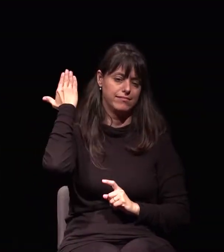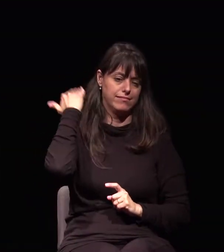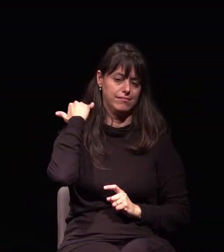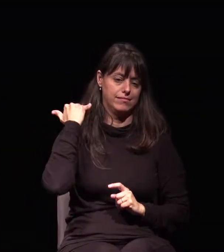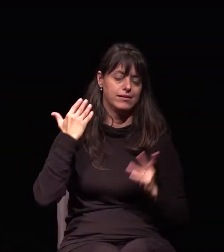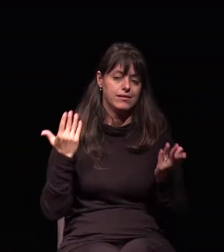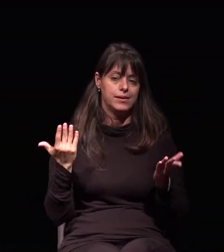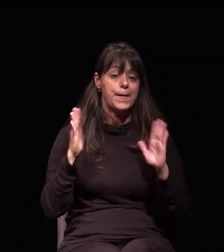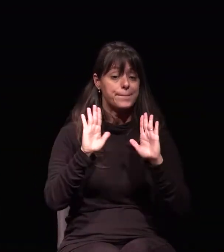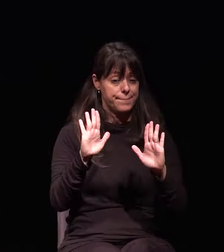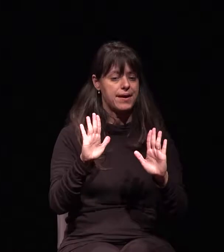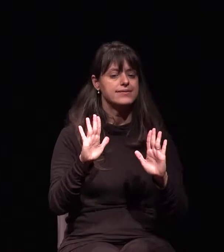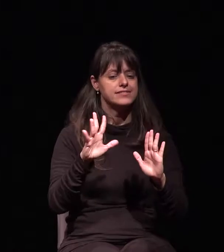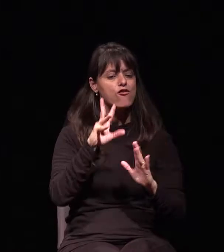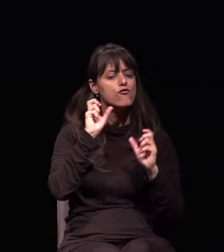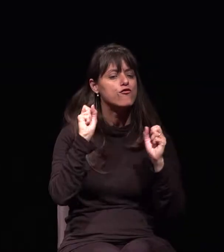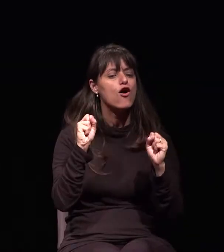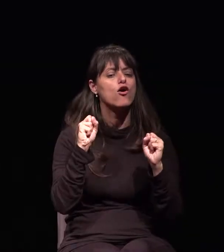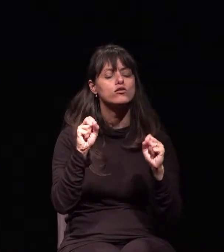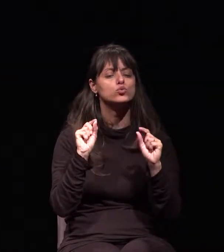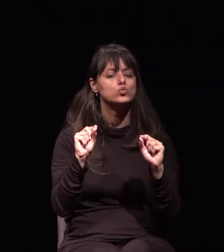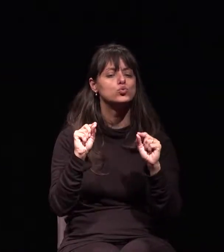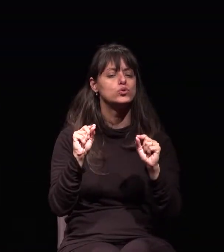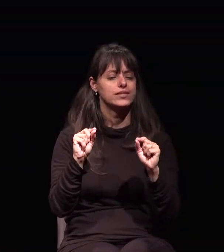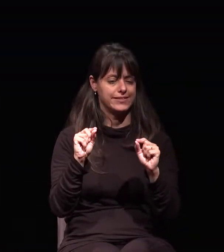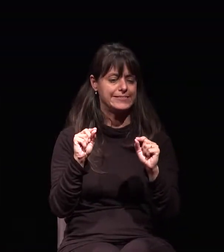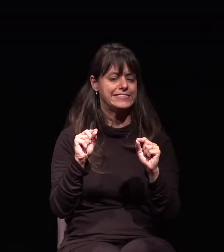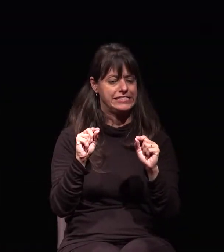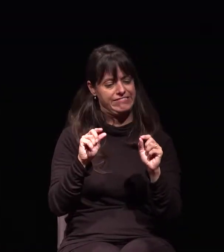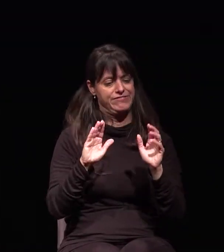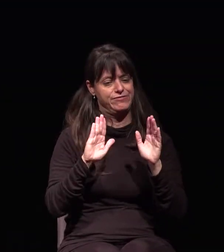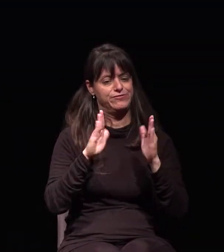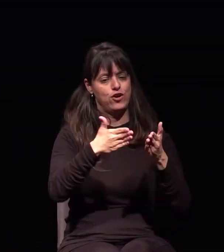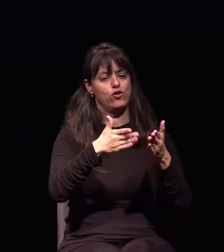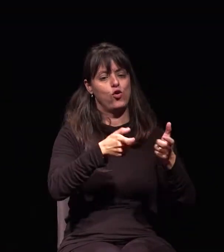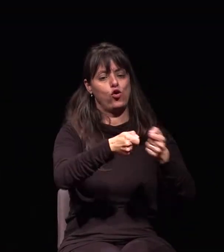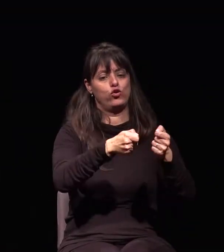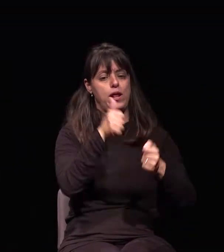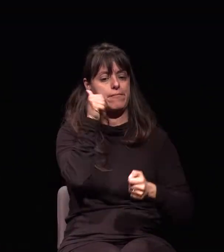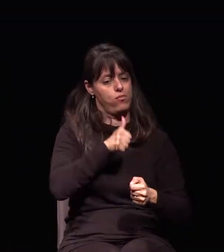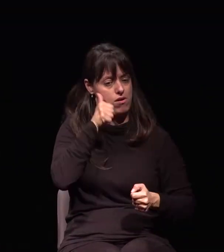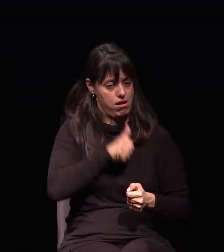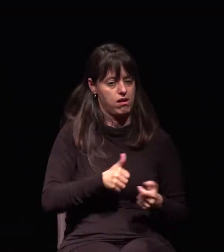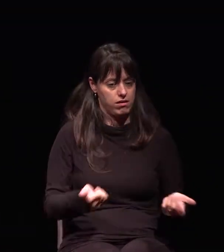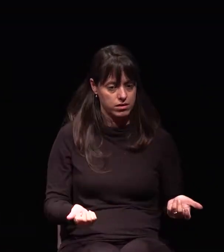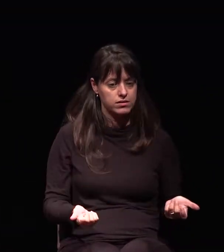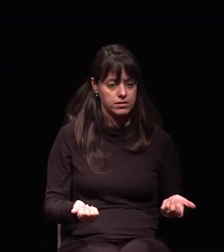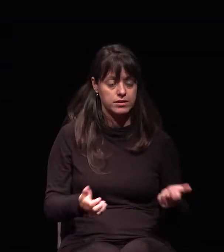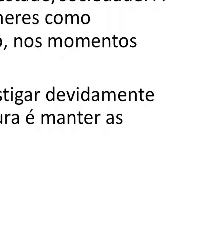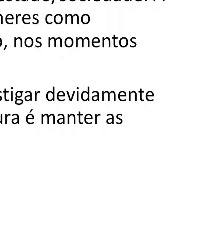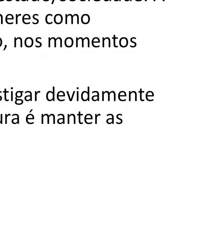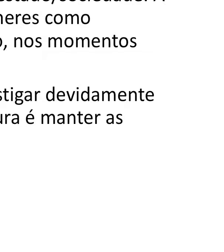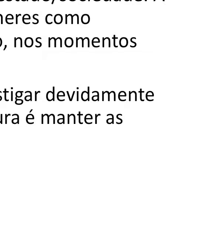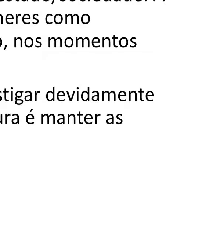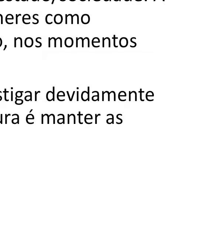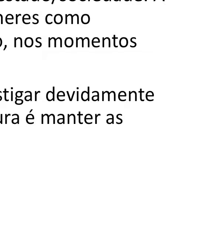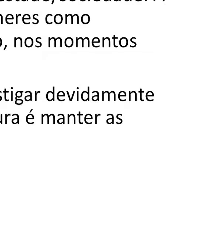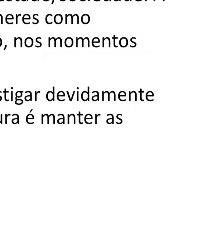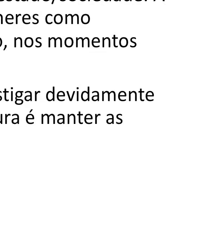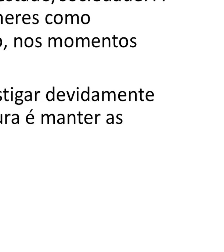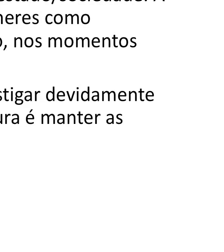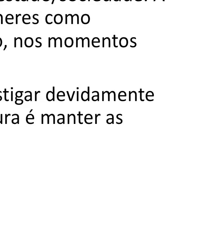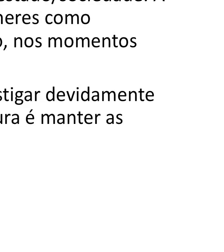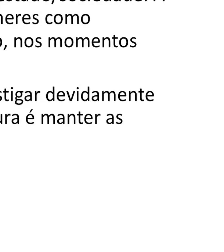teve digamos assim, um foco muito especial nas mulheres. Tratar da memória, da verdade e da justiça,